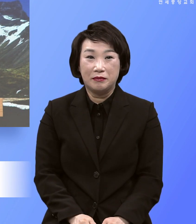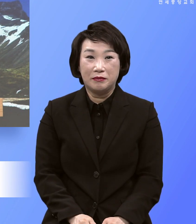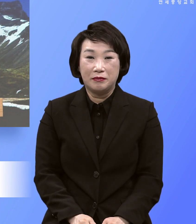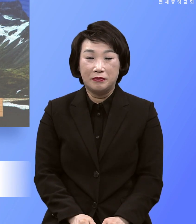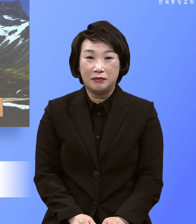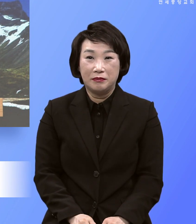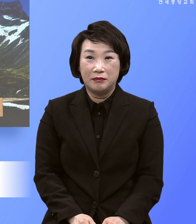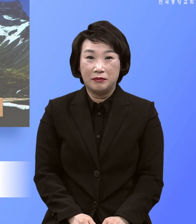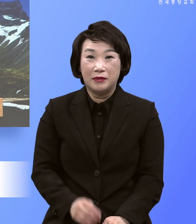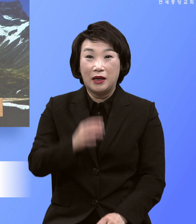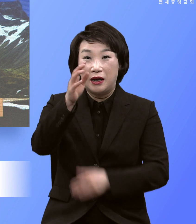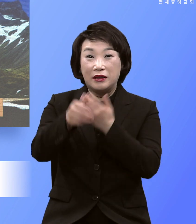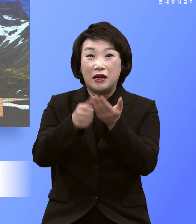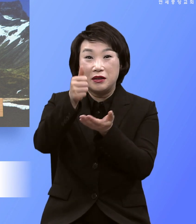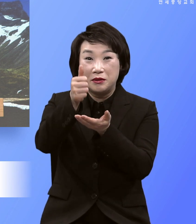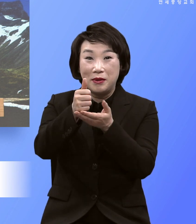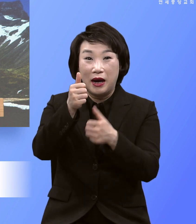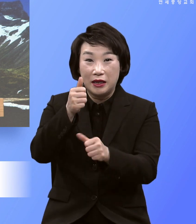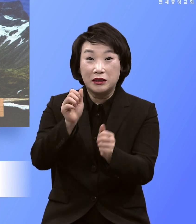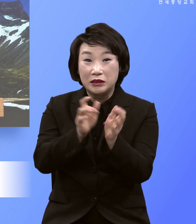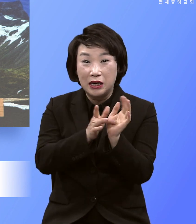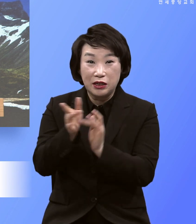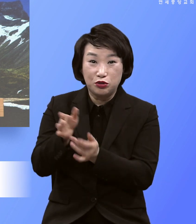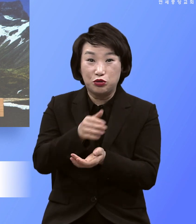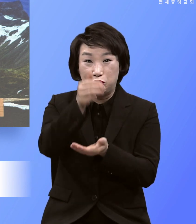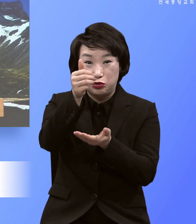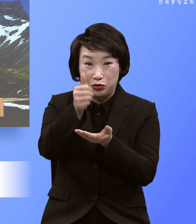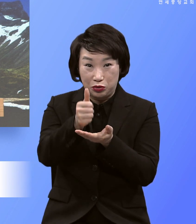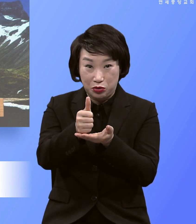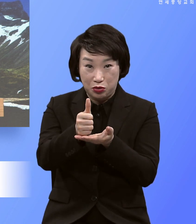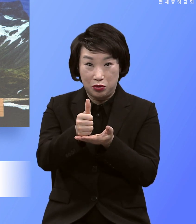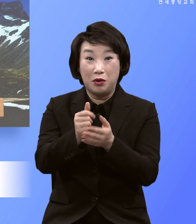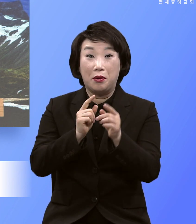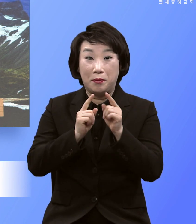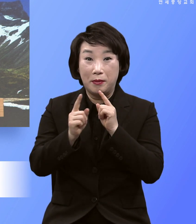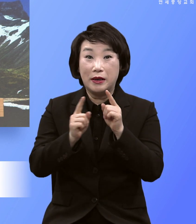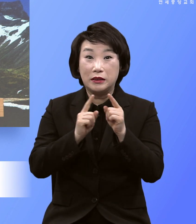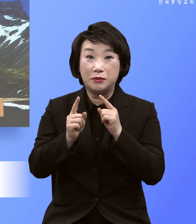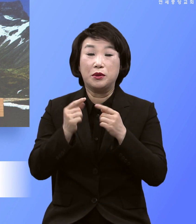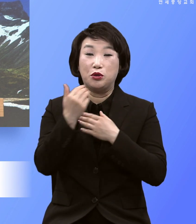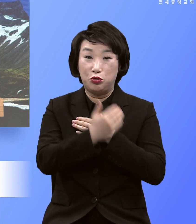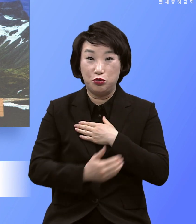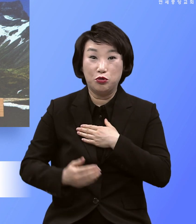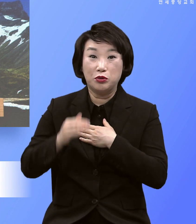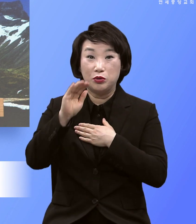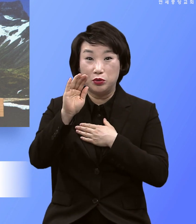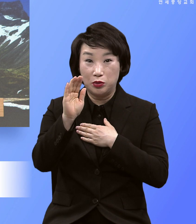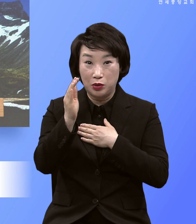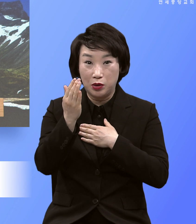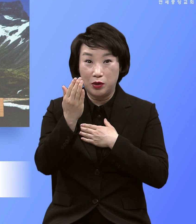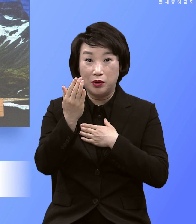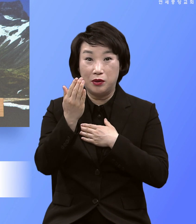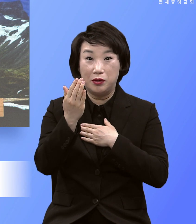하나님의 아들 예수 그리스도는 말씀이 육신이